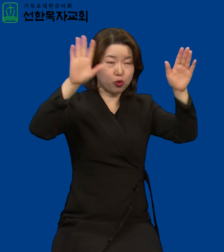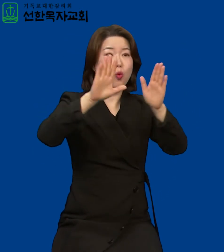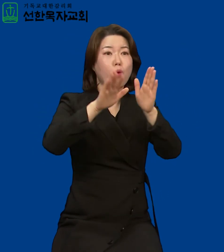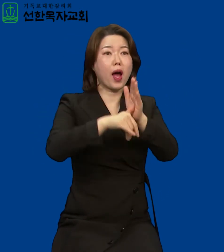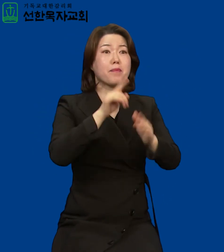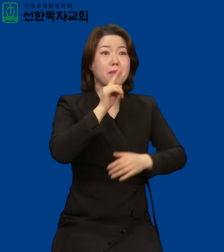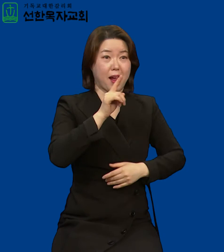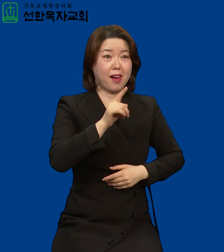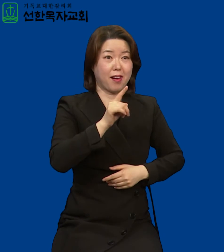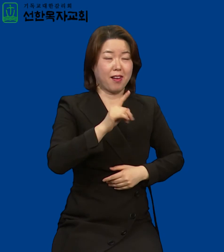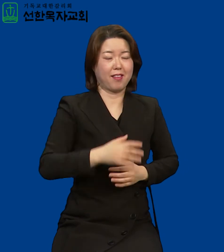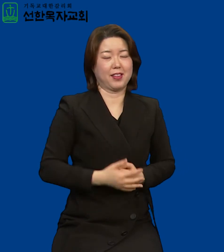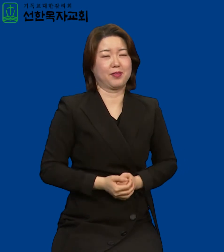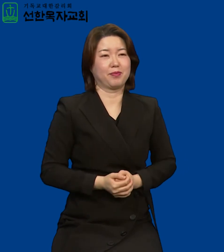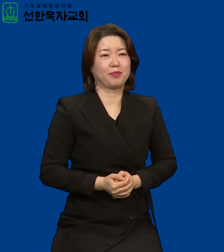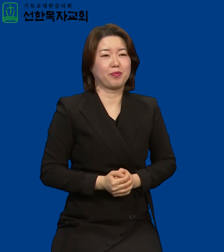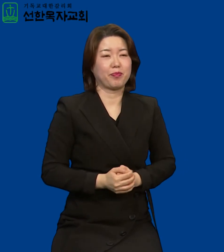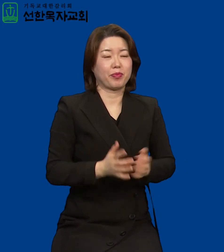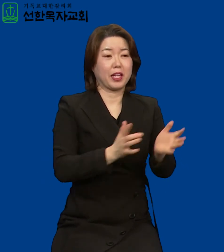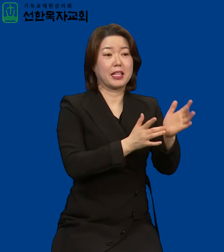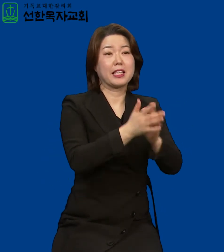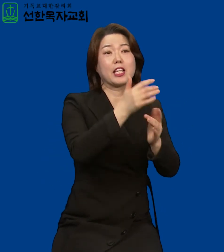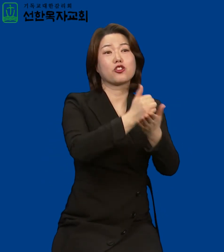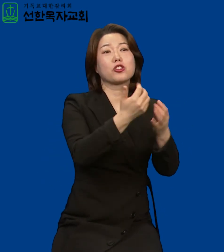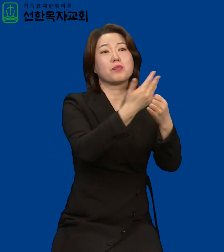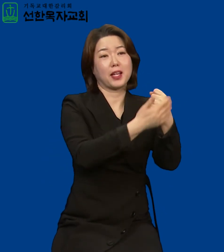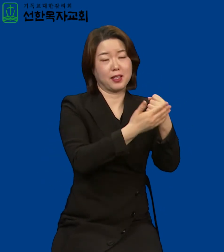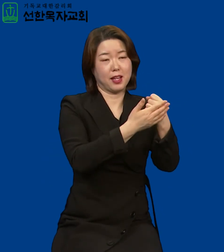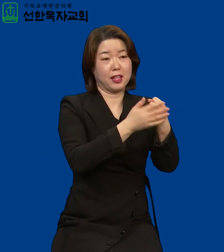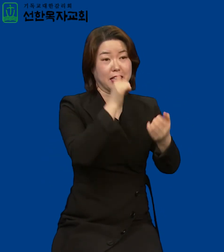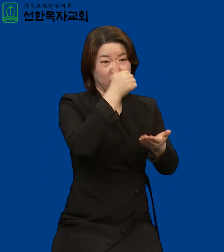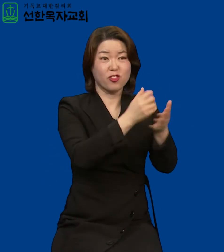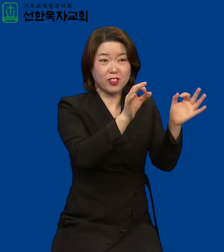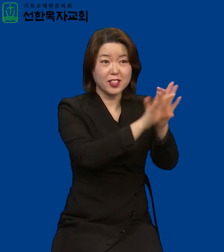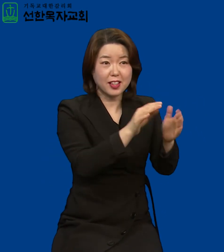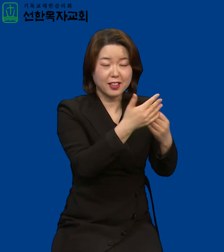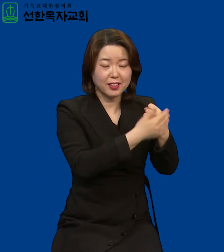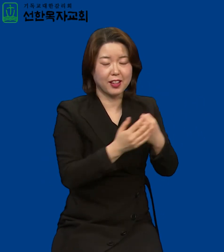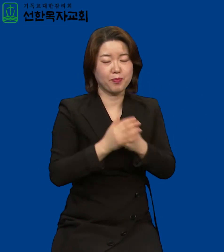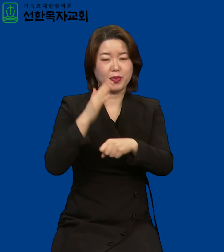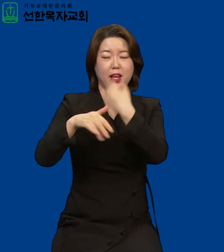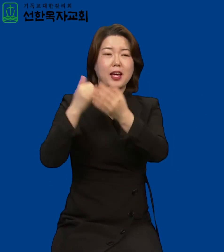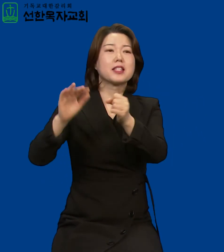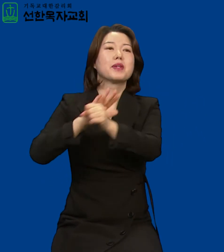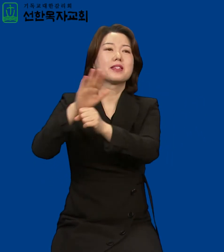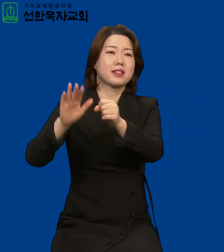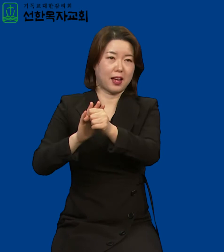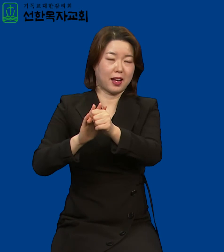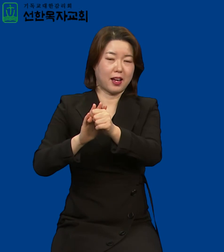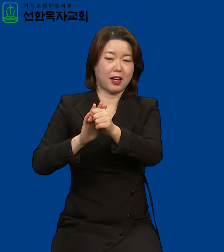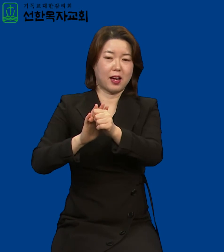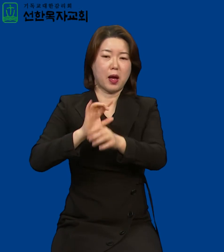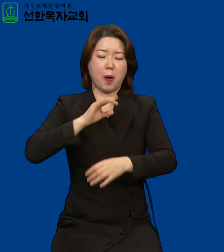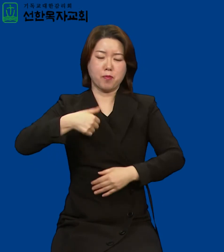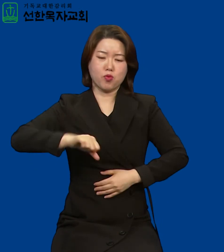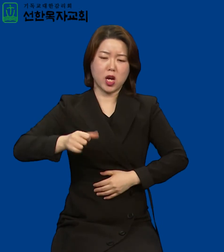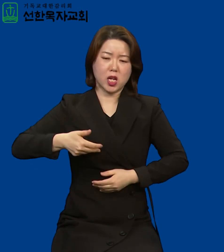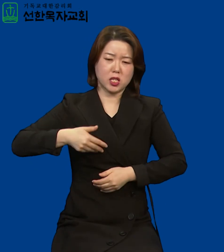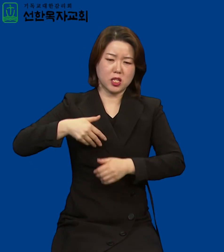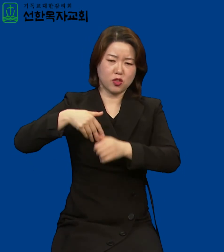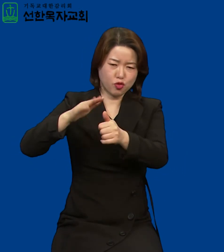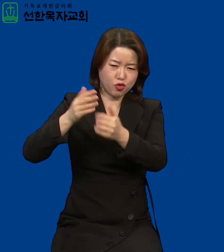축도예요. 예수님의 은혜, 속주의 은혜, 하나님의 사랑, 독생자도 주시는